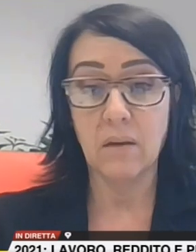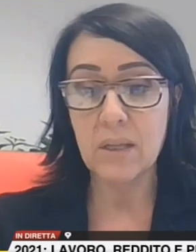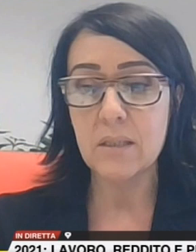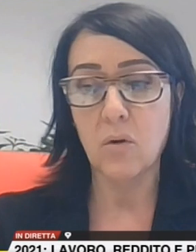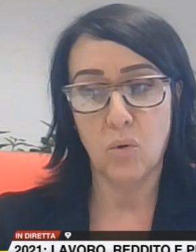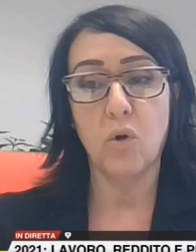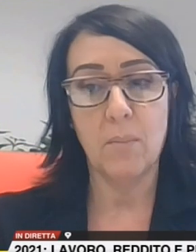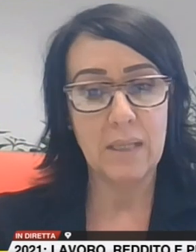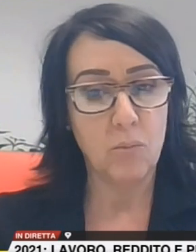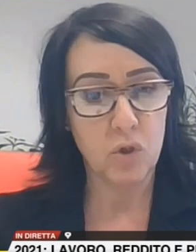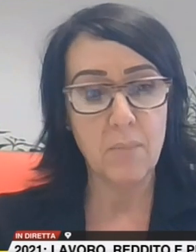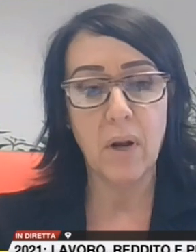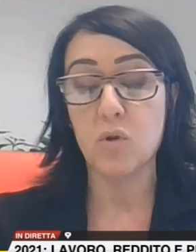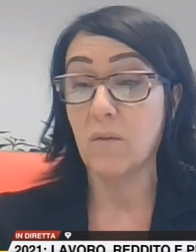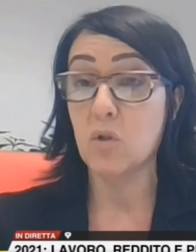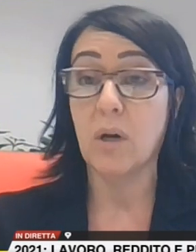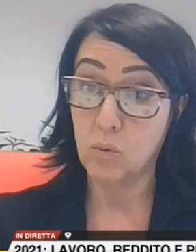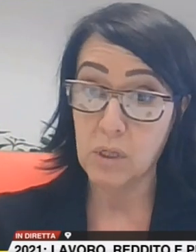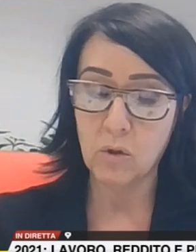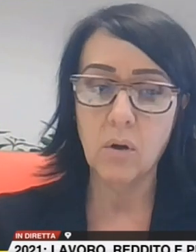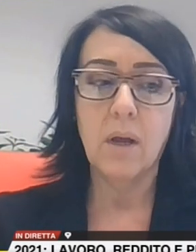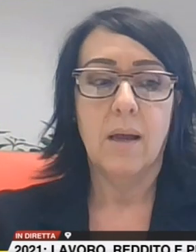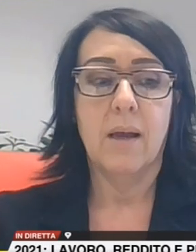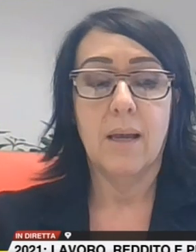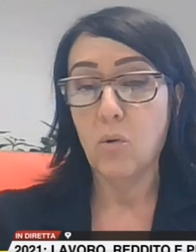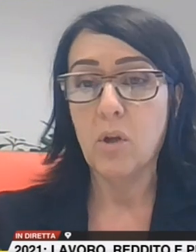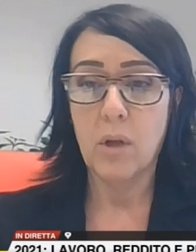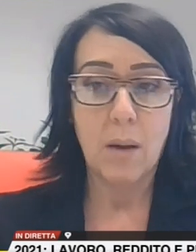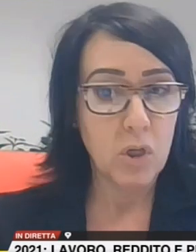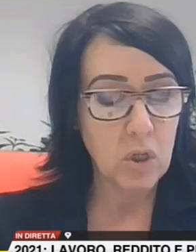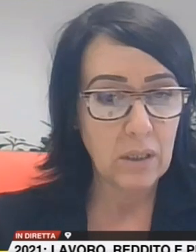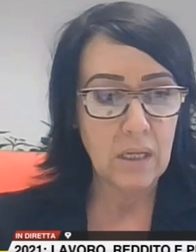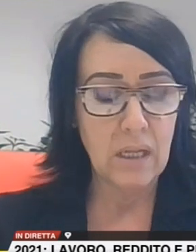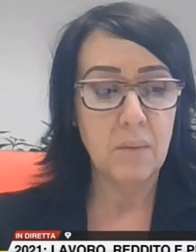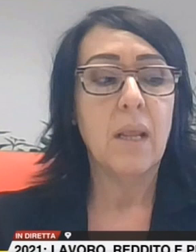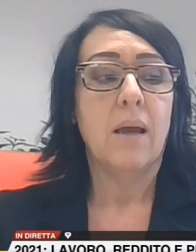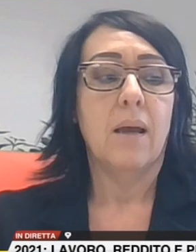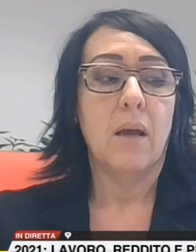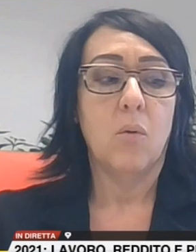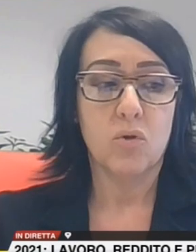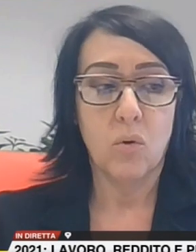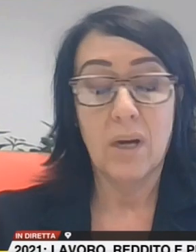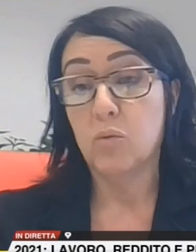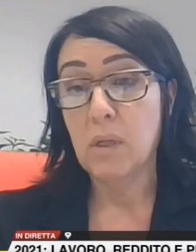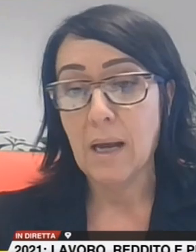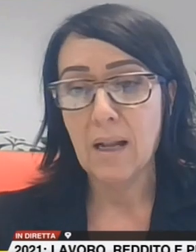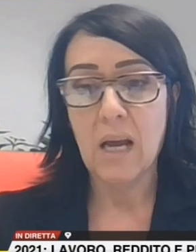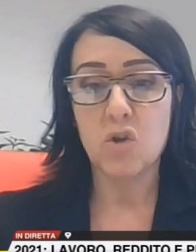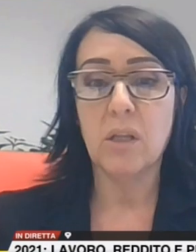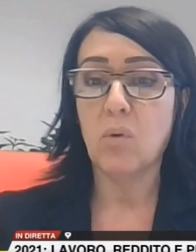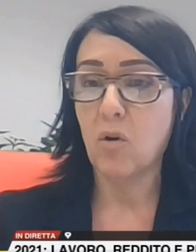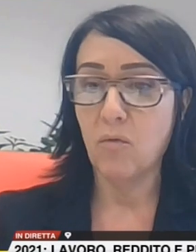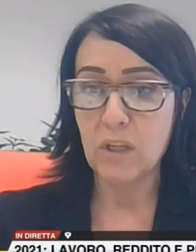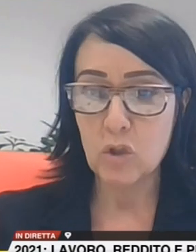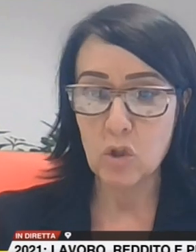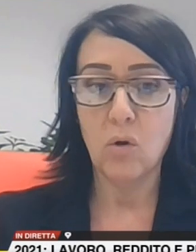il servizio, noi lo ribadiamo sempre, è un servizio gratuito che noi eroghiamo ai cittadini. Questa gratuità nasce